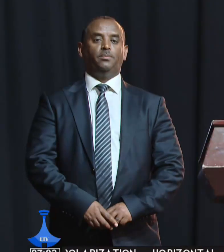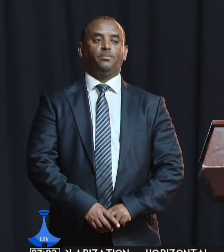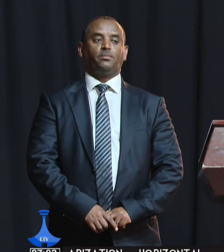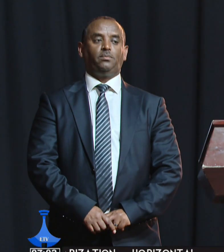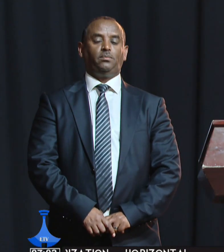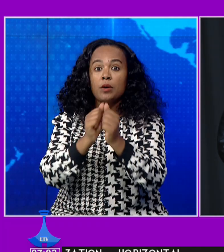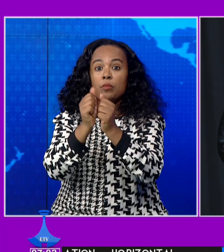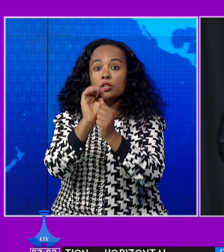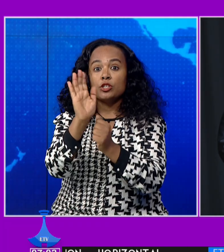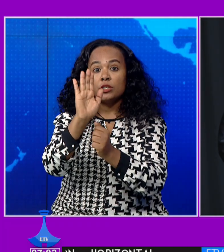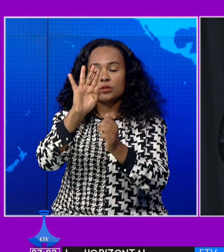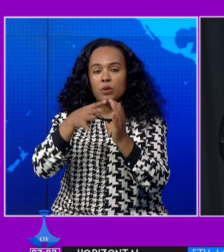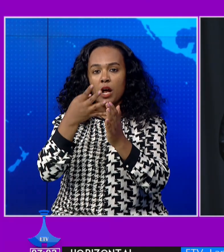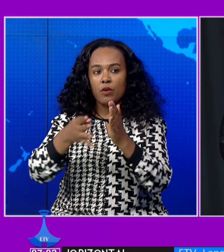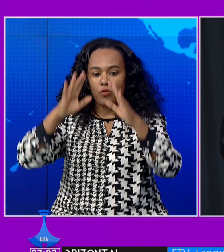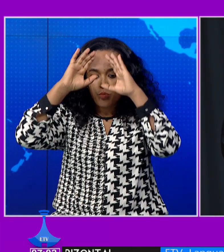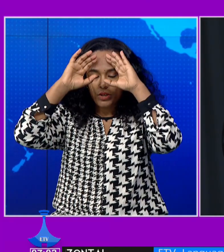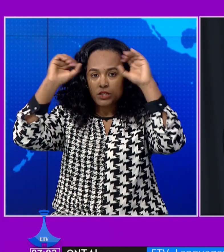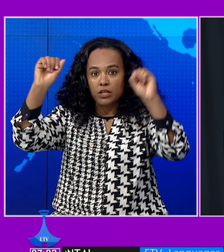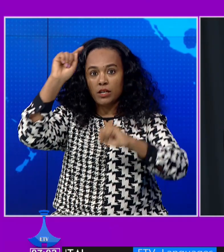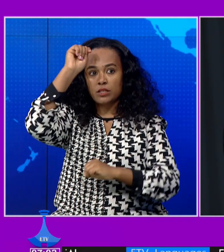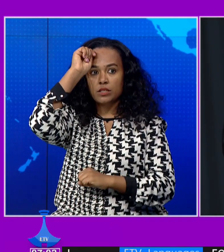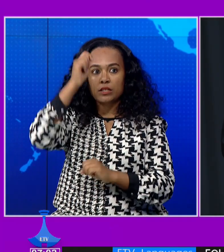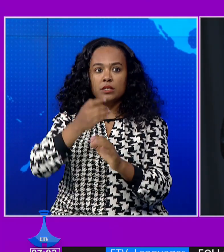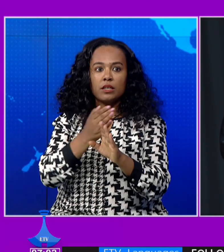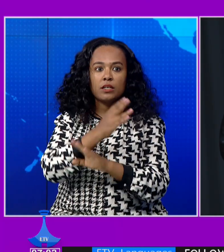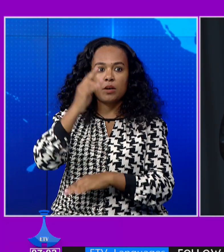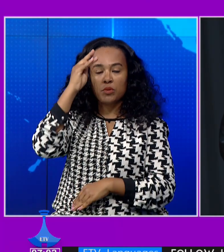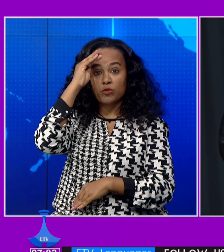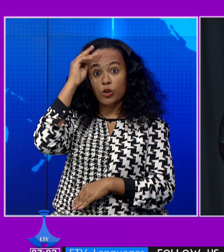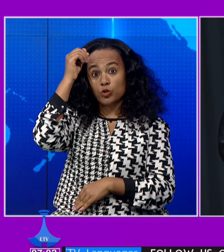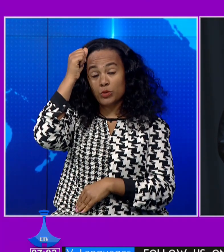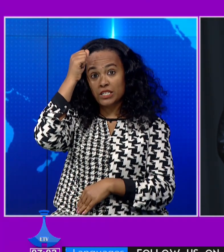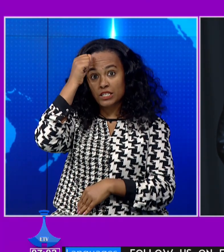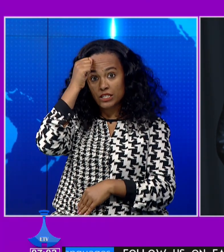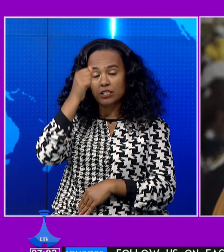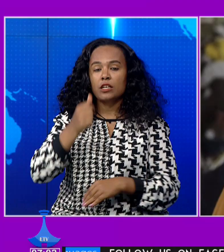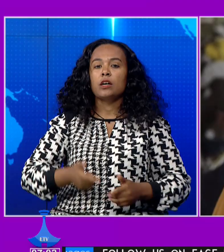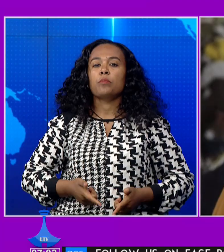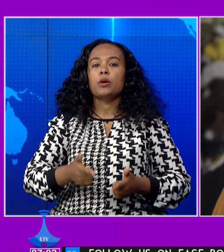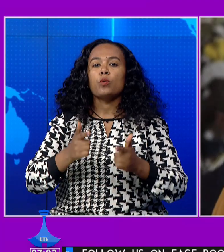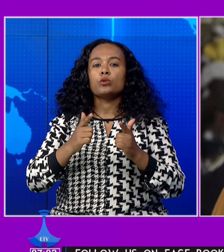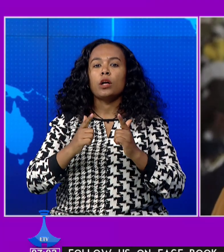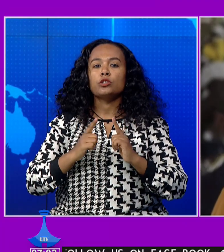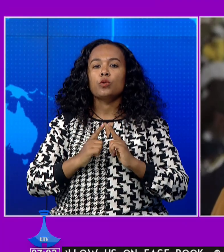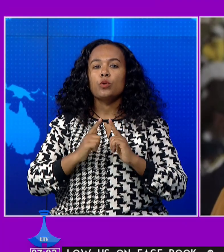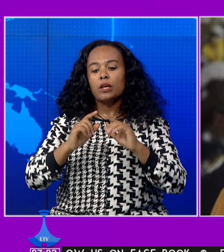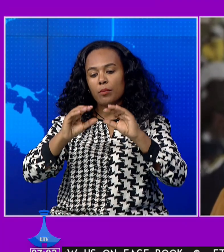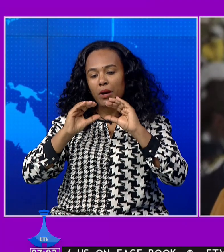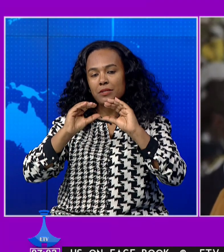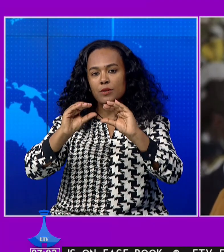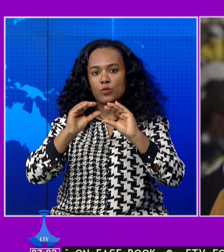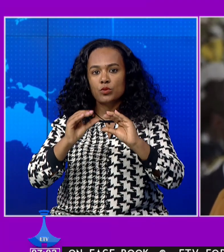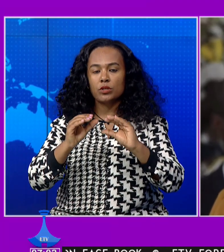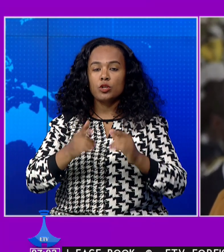በሽኝት መርሃ ግብሩ ላይ ፕሬዝዳንት ታዬ አጽቀሥላሴ ተቀዳሚ ሙፍቲ ሀጂ ዑመር ኢድሪስን በሕይወታቸው የሚያስተምሩትን